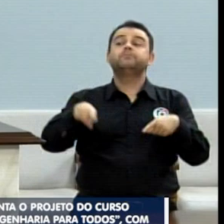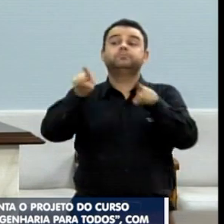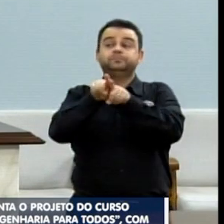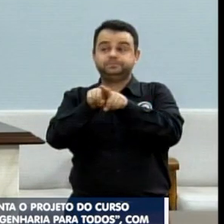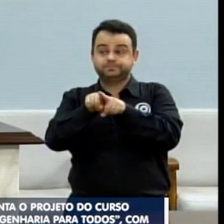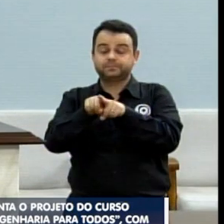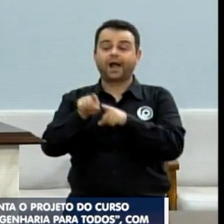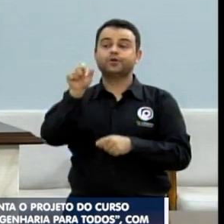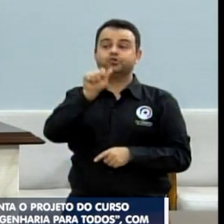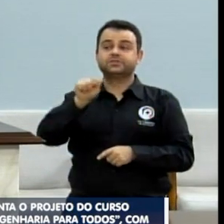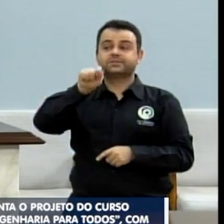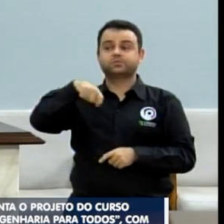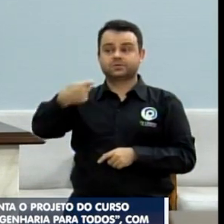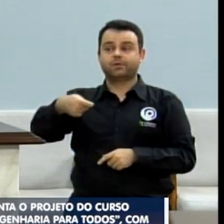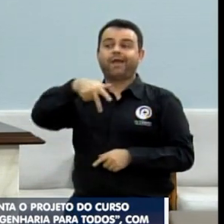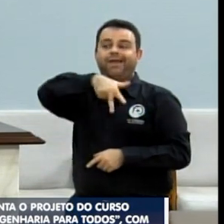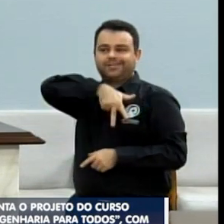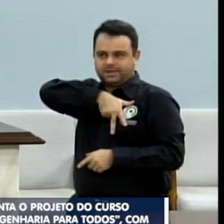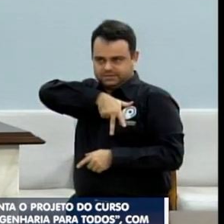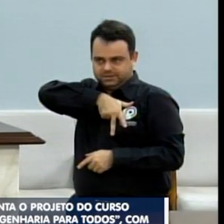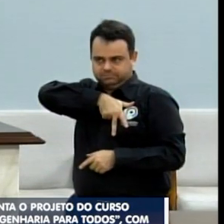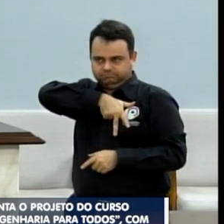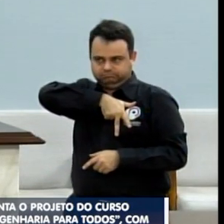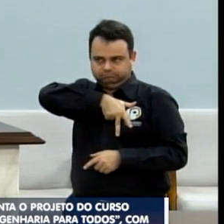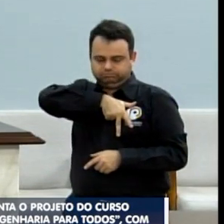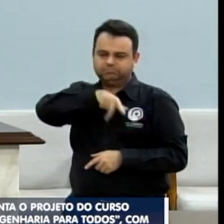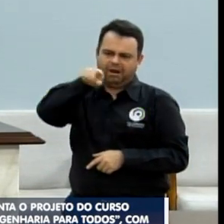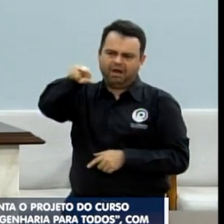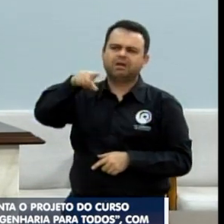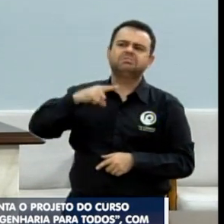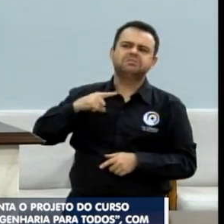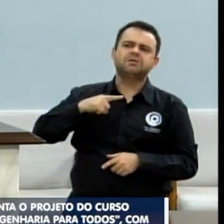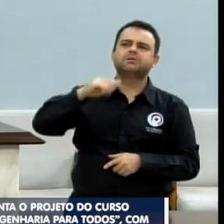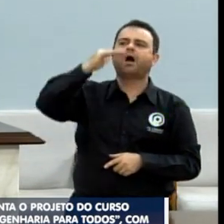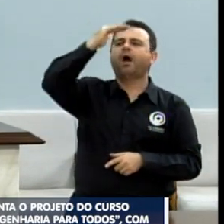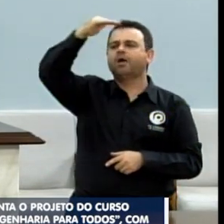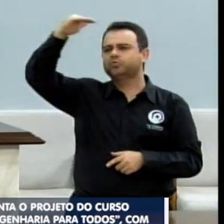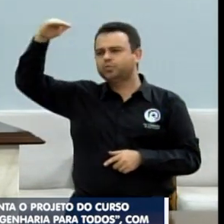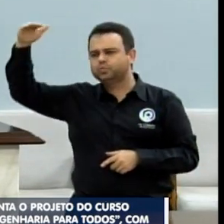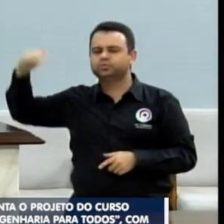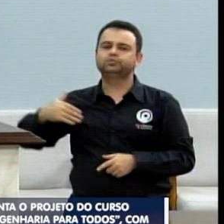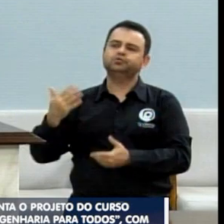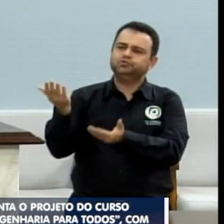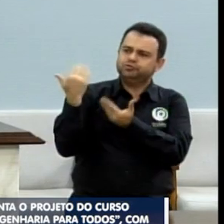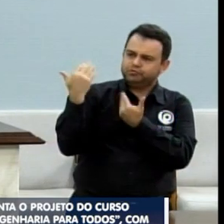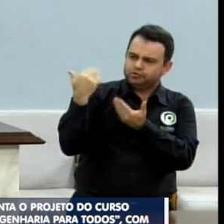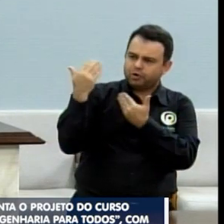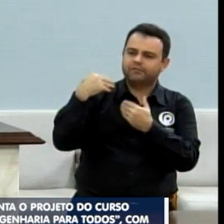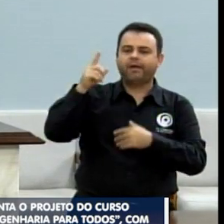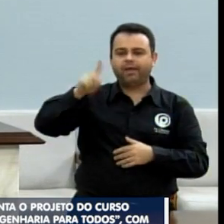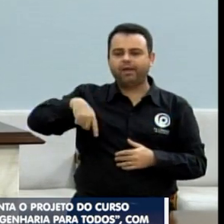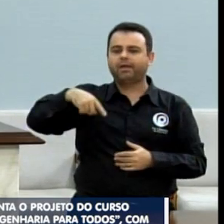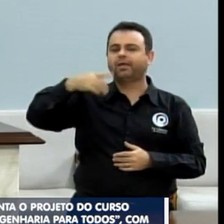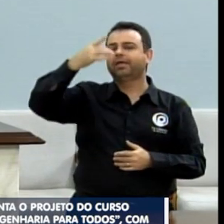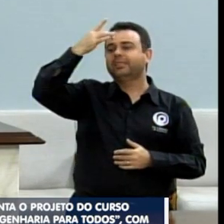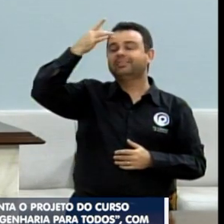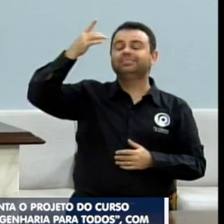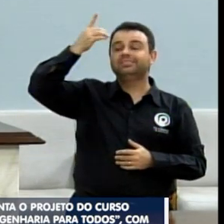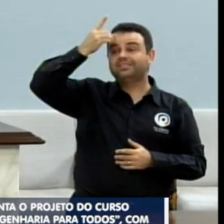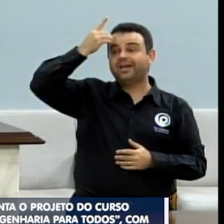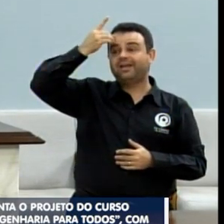que possui como público crianças, jovens e adultos com deficiência intelectual e ou